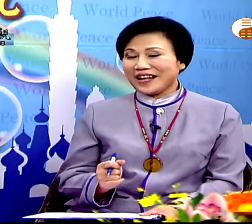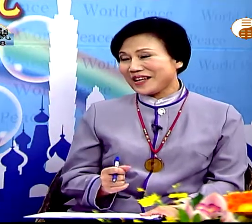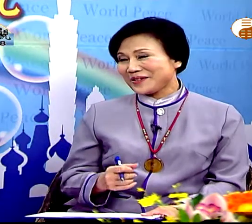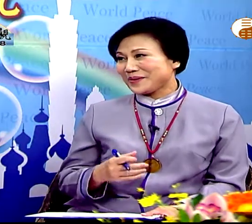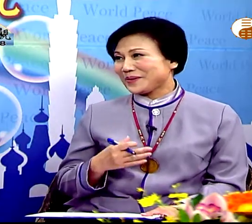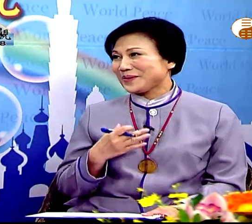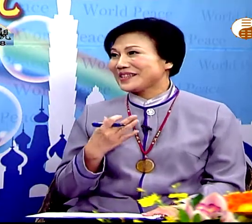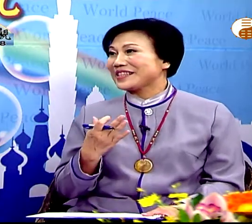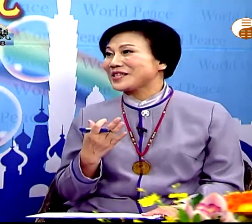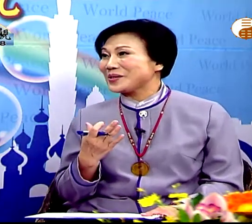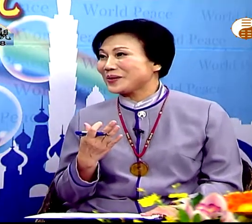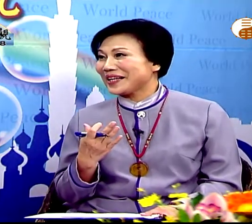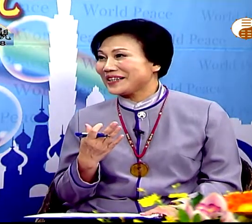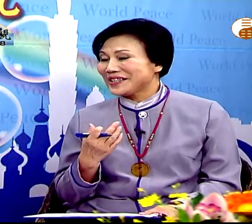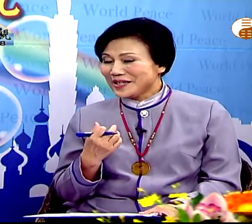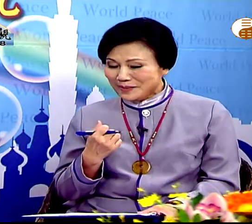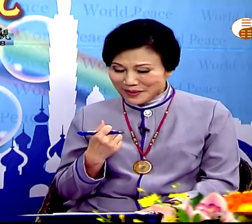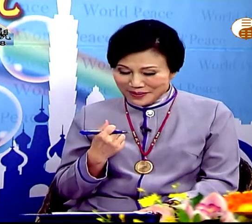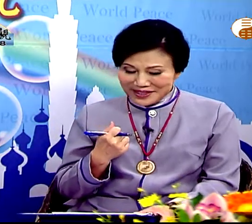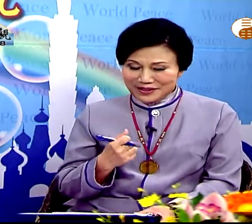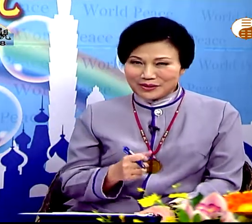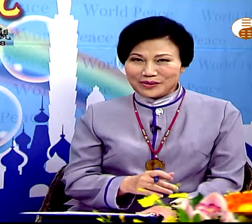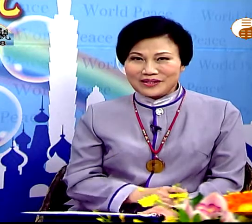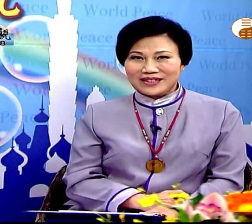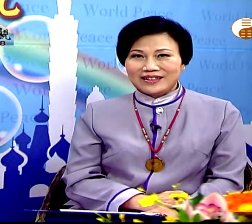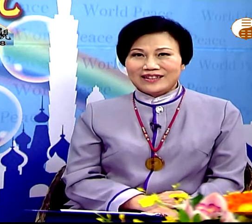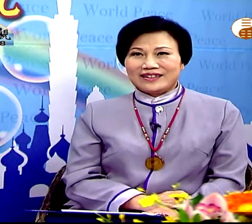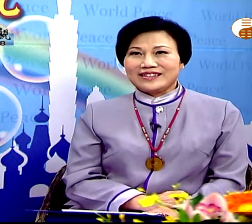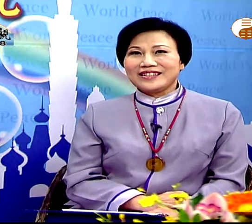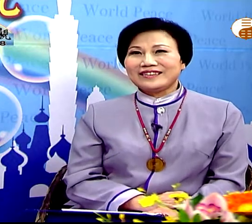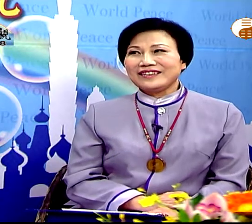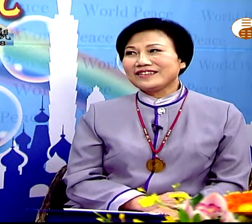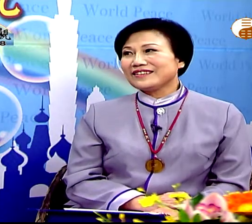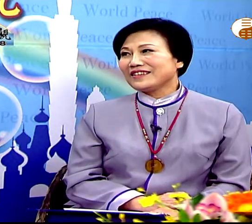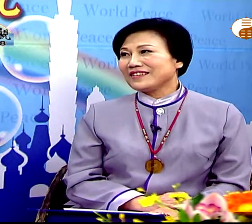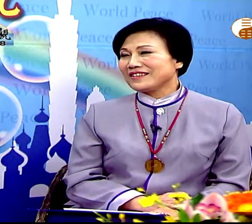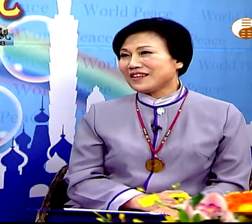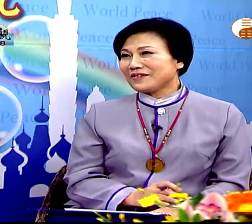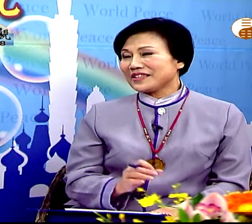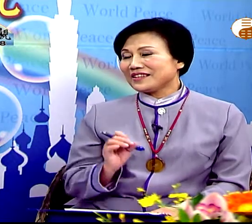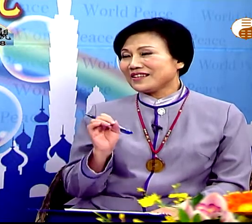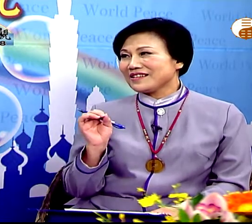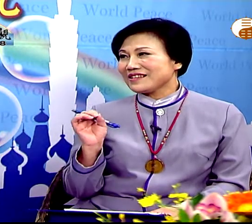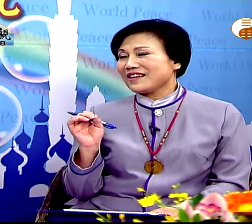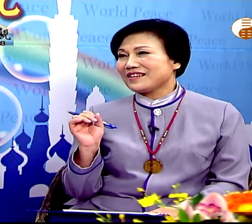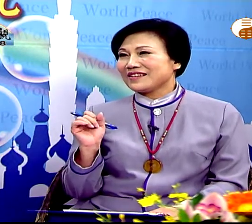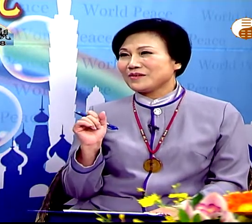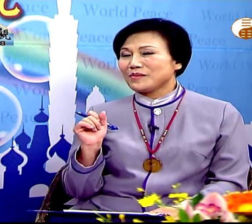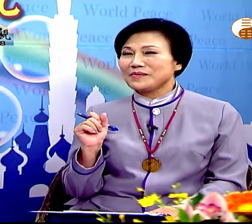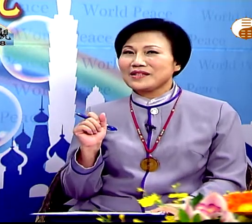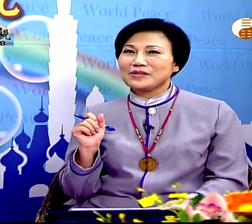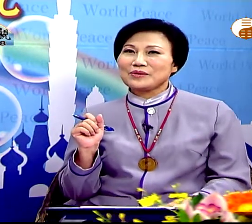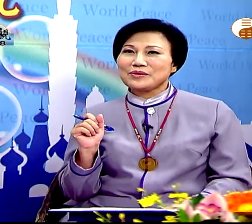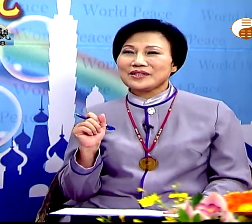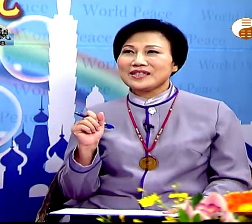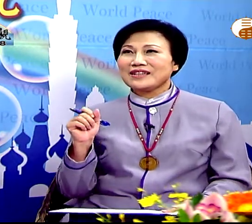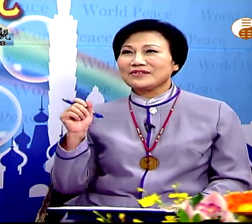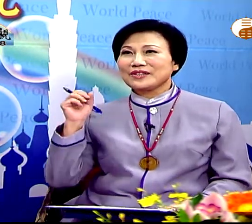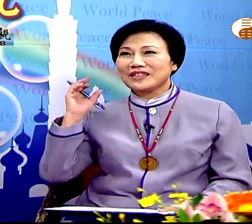太有成就了哈、不过我想就是说既然提到了这个听障啊，我们知道就是说既然就是听